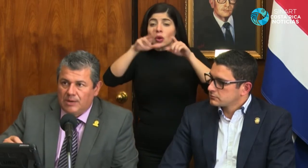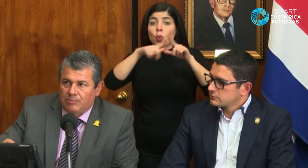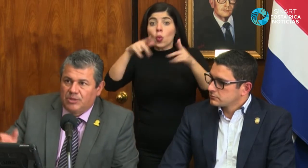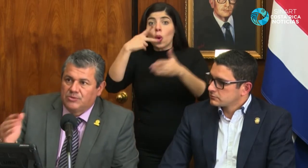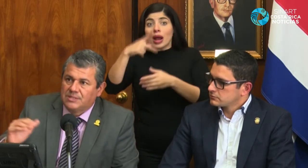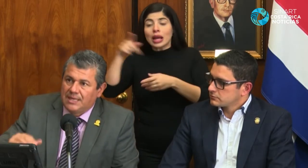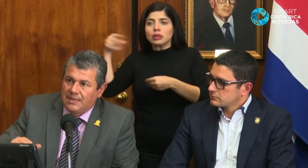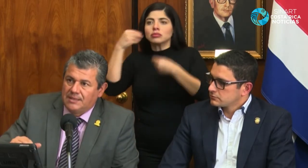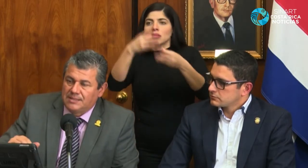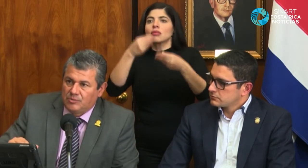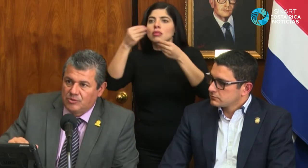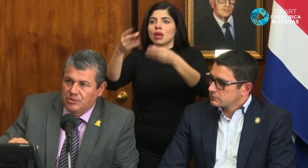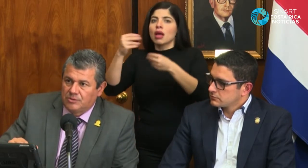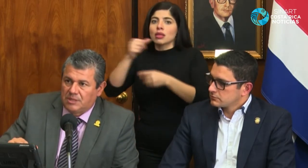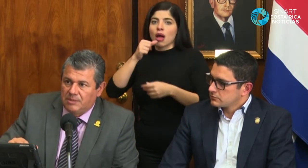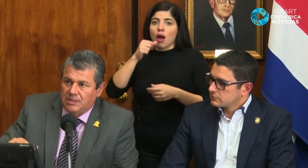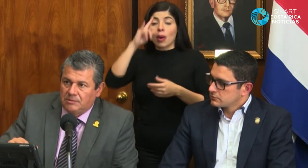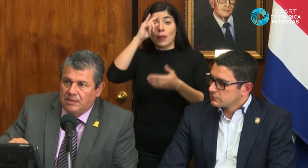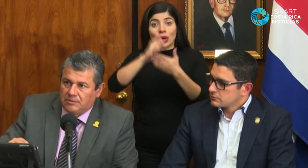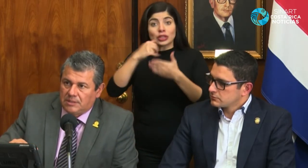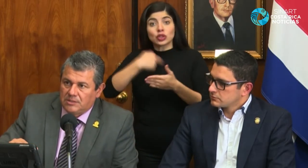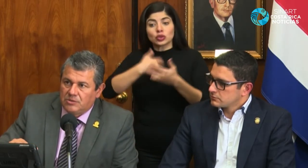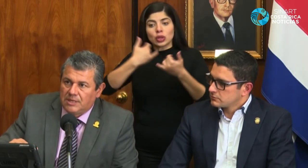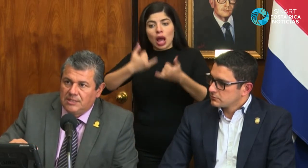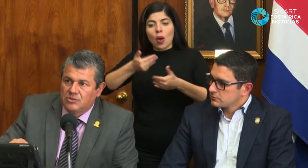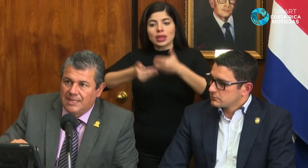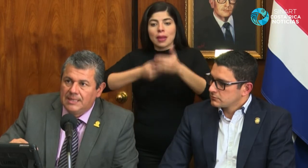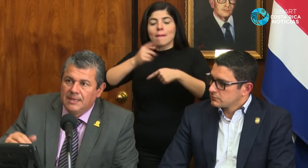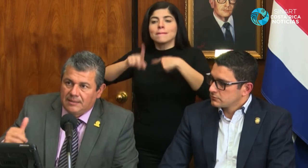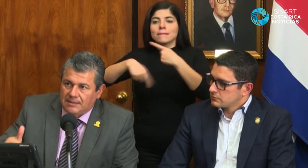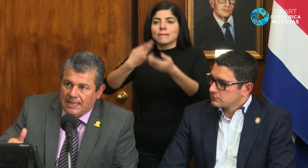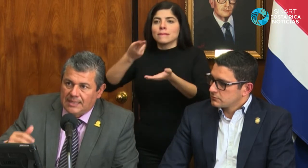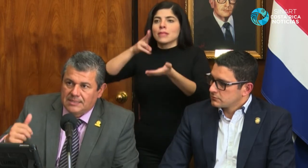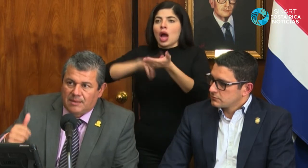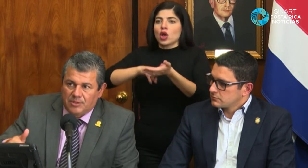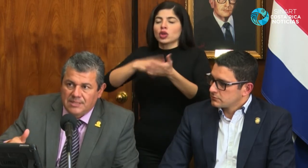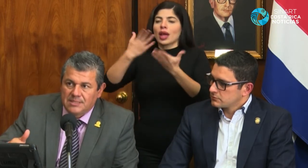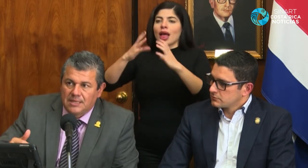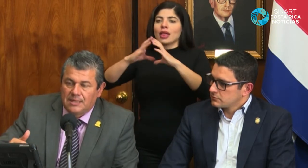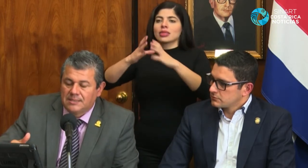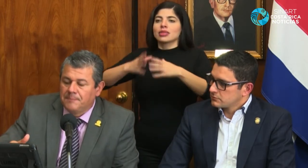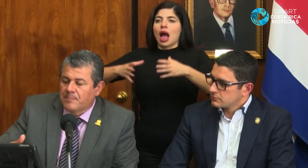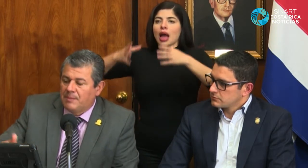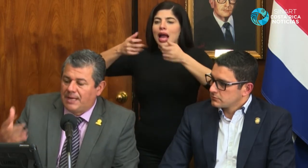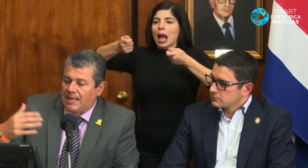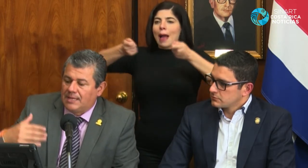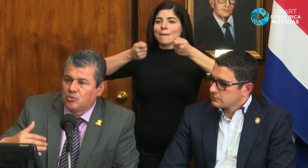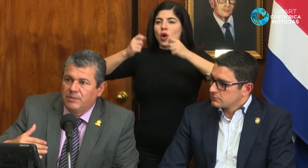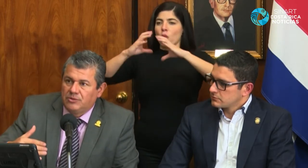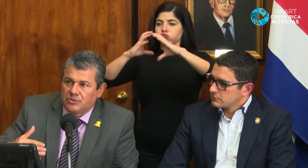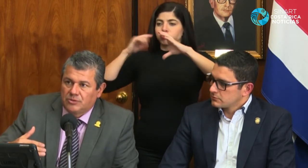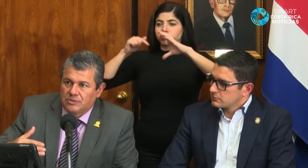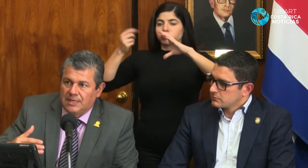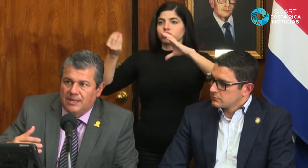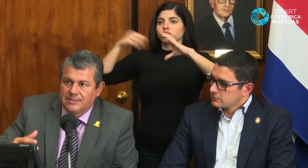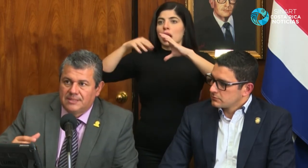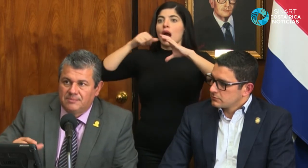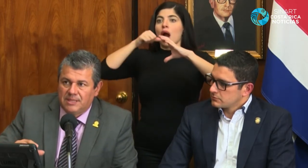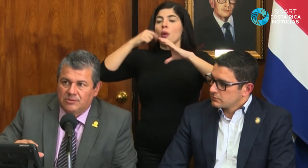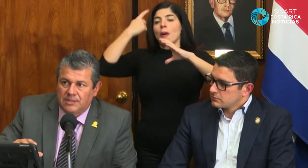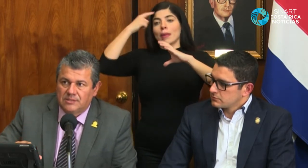con agua. Por eso es que estamos nosotros tramitando una contratación adicional de tanques, camiones cisternas para asumir nosotros